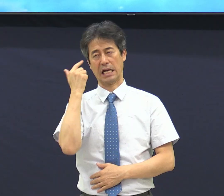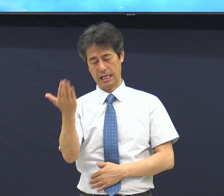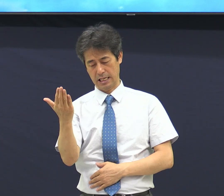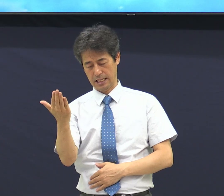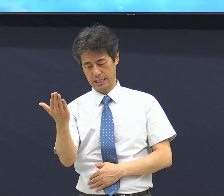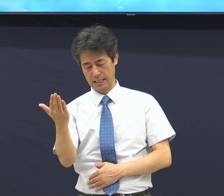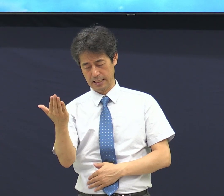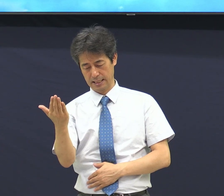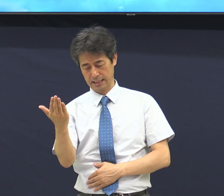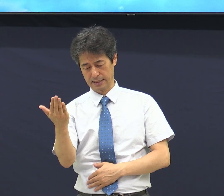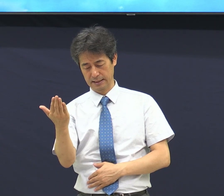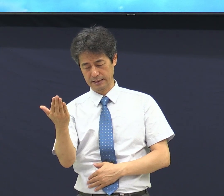섭리란 무엇인가?